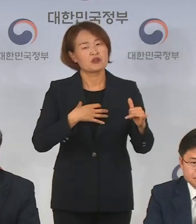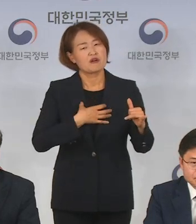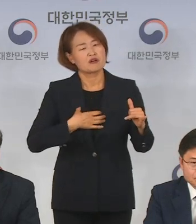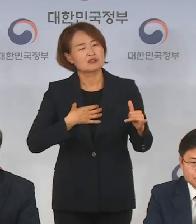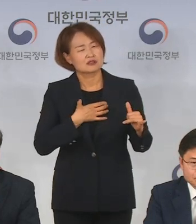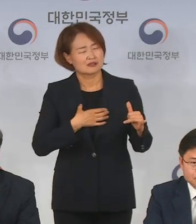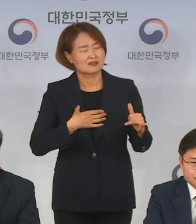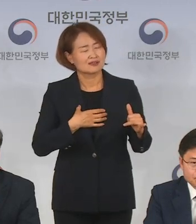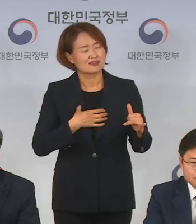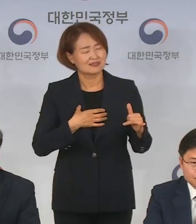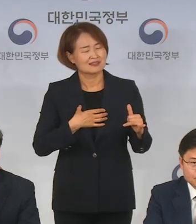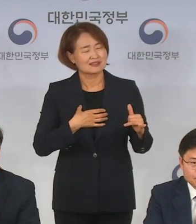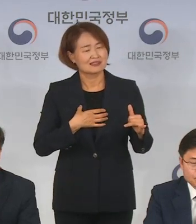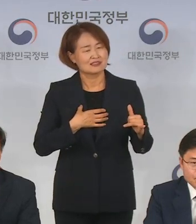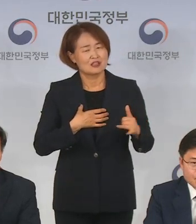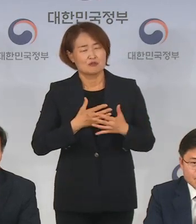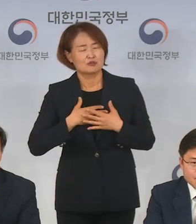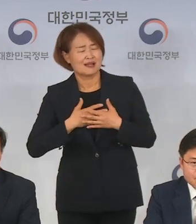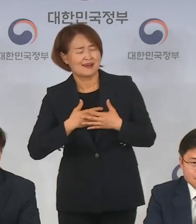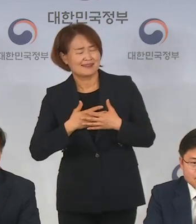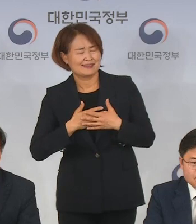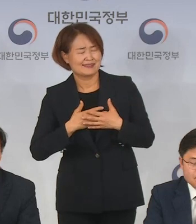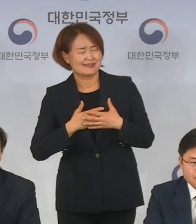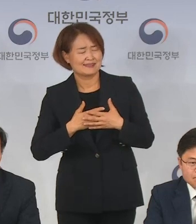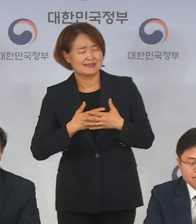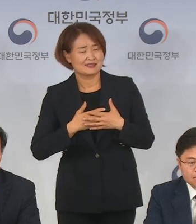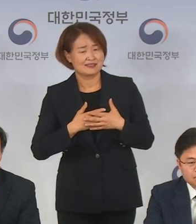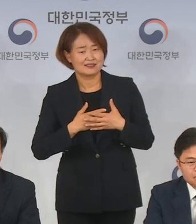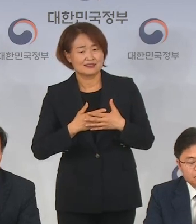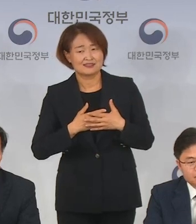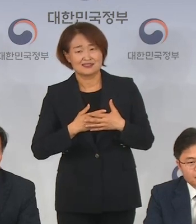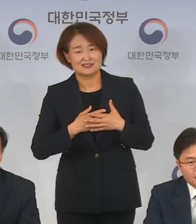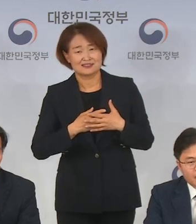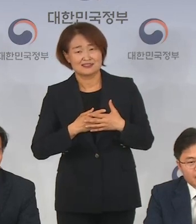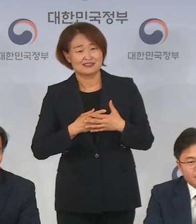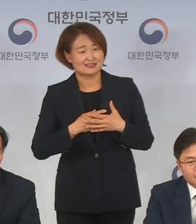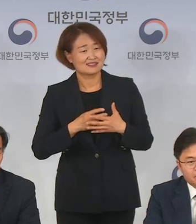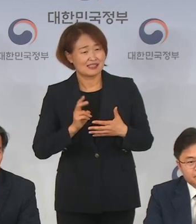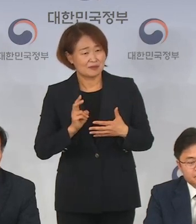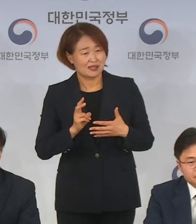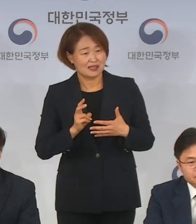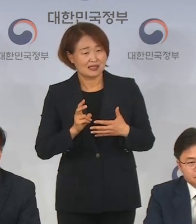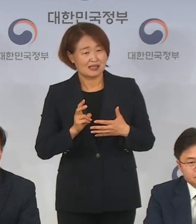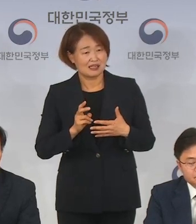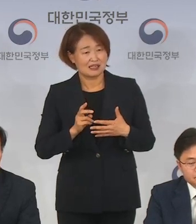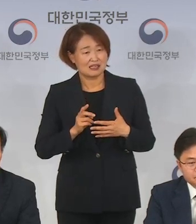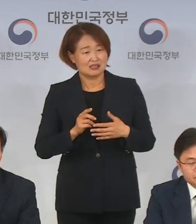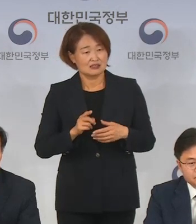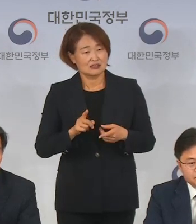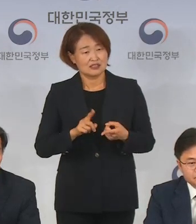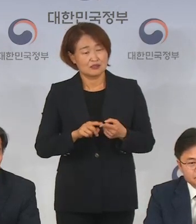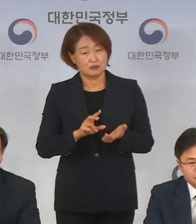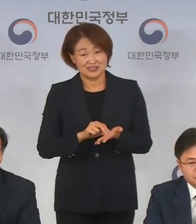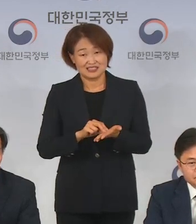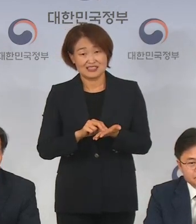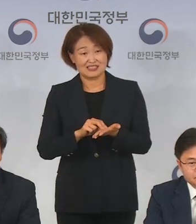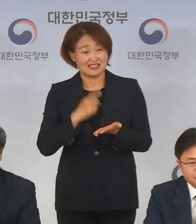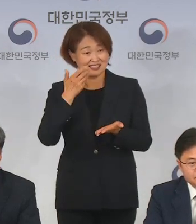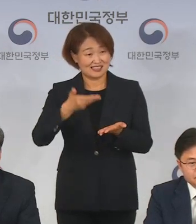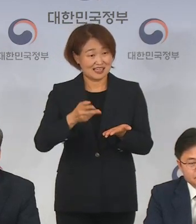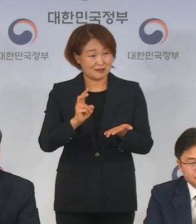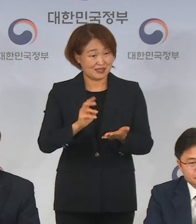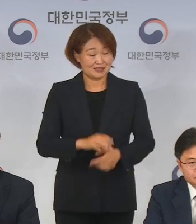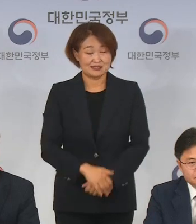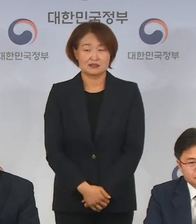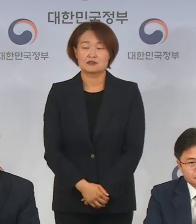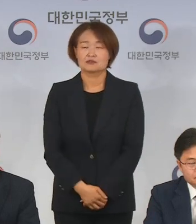좀 마음의 불안감을 여러분이 많이 갖고 계신데 그 정서에 반할 수도 있는 거 아니냐, 막 이런 취지로 지금 질문을 하신